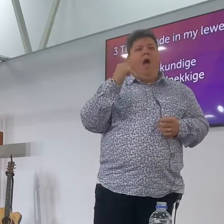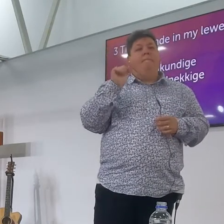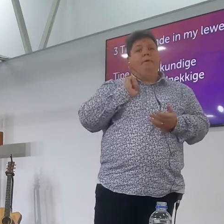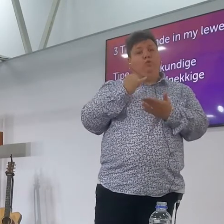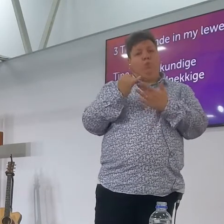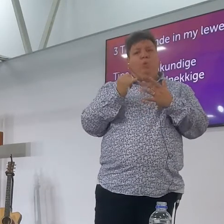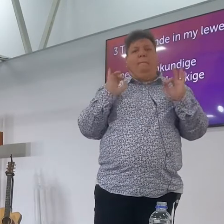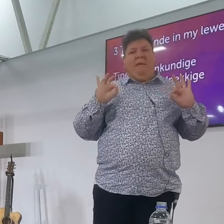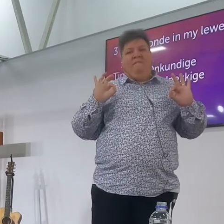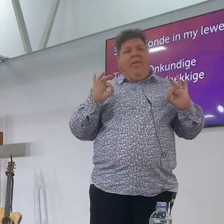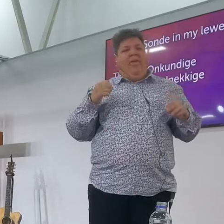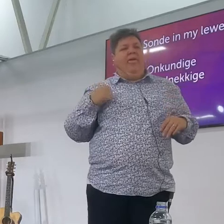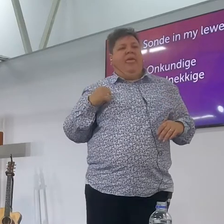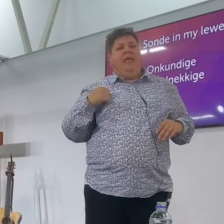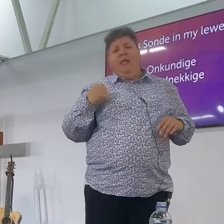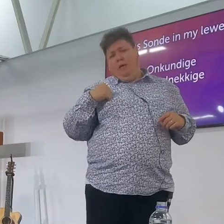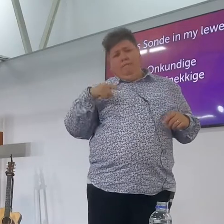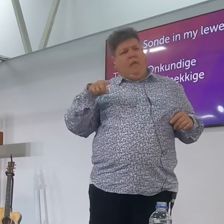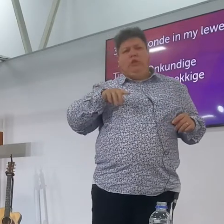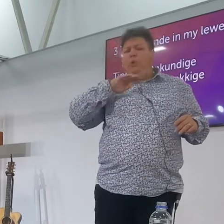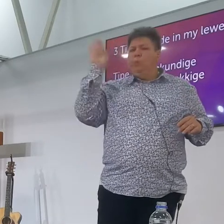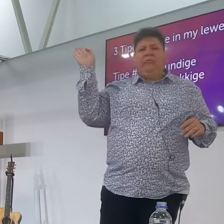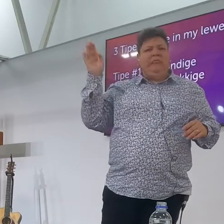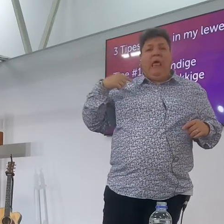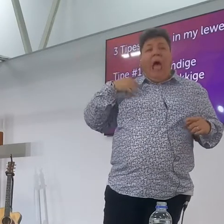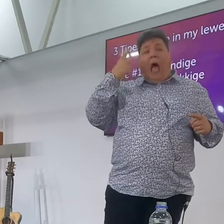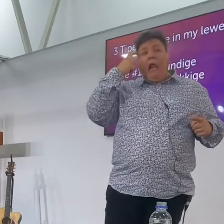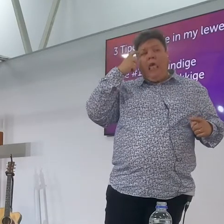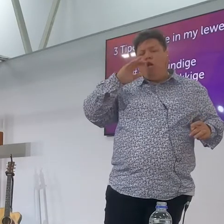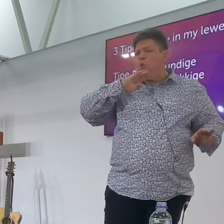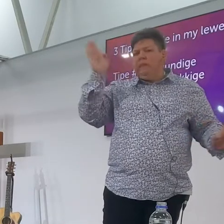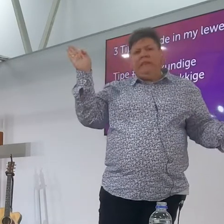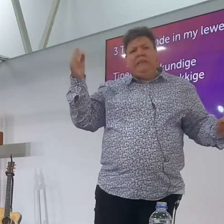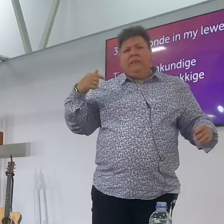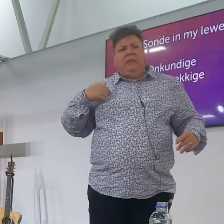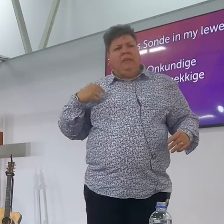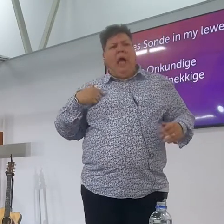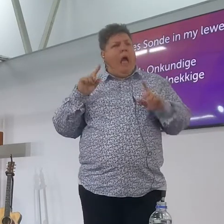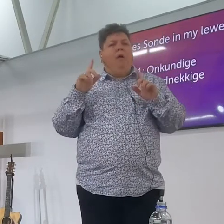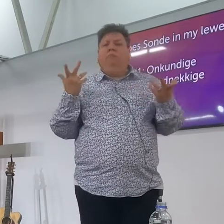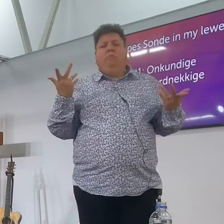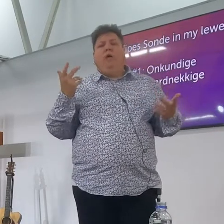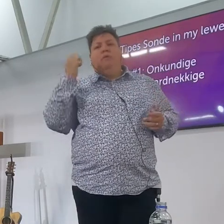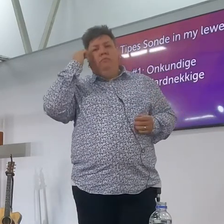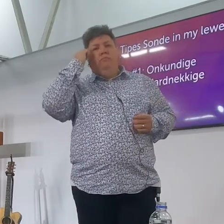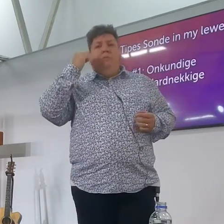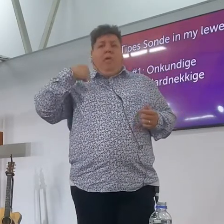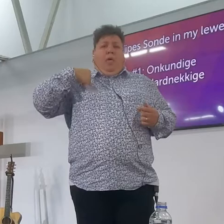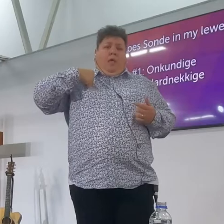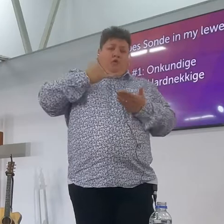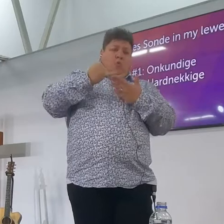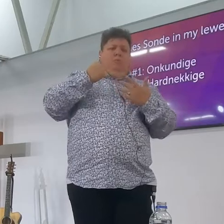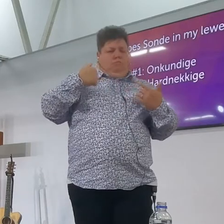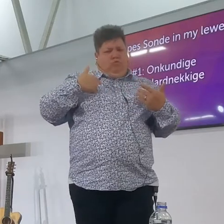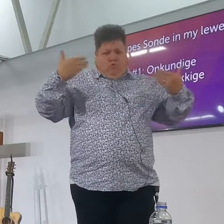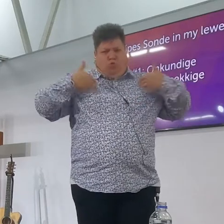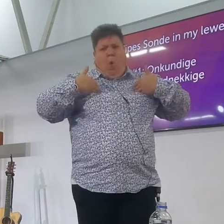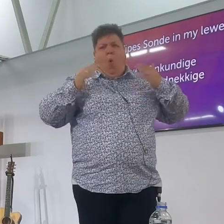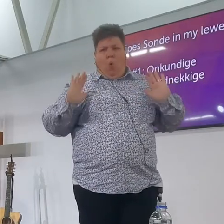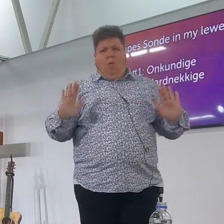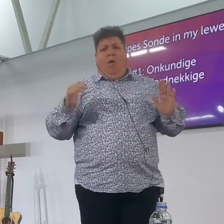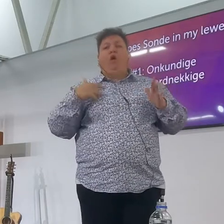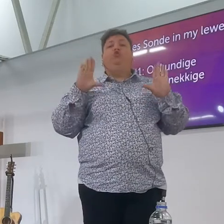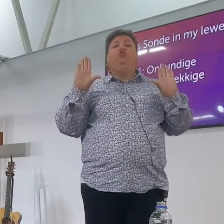lewe. Die Heilige Gees het my reeds oortuig dis verkeerd. Maar dit is so moeilik om dit te stop. Het jy sulke sonde partykeer? Jy